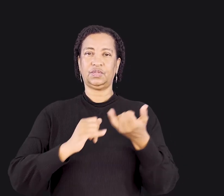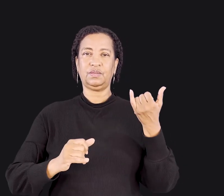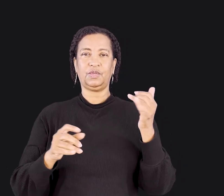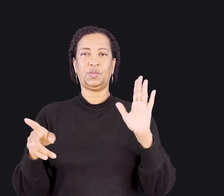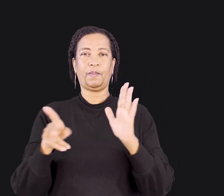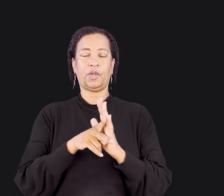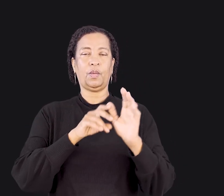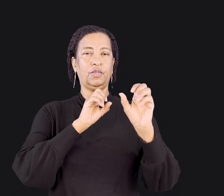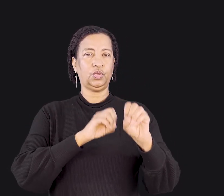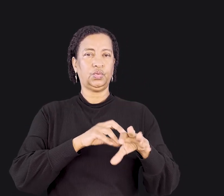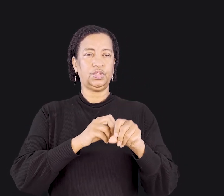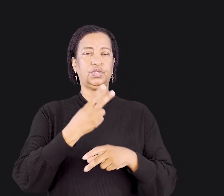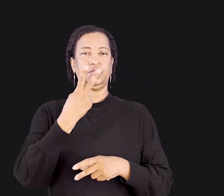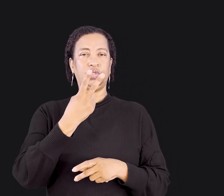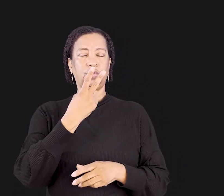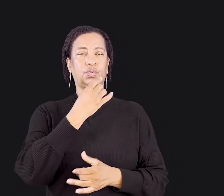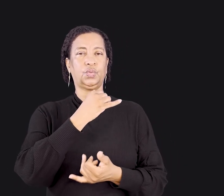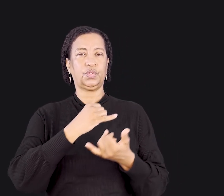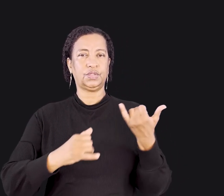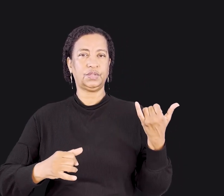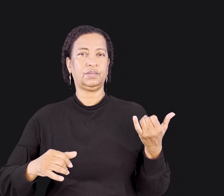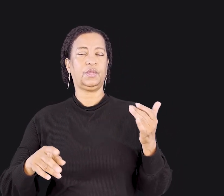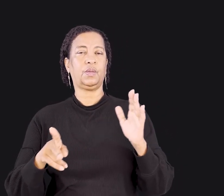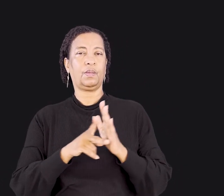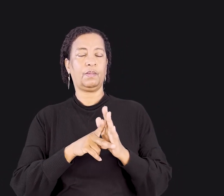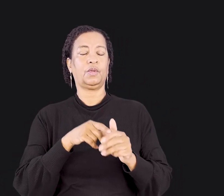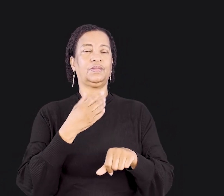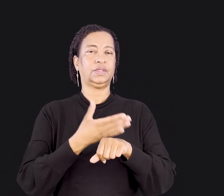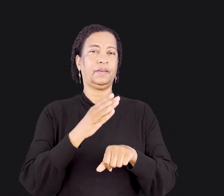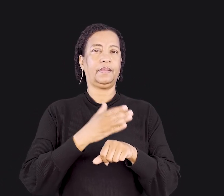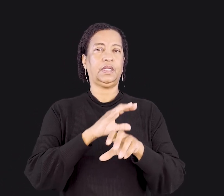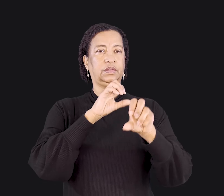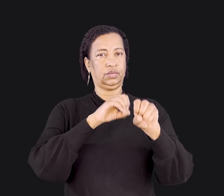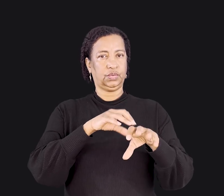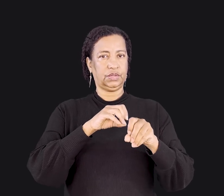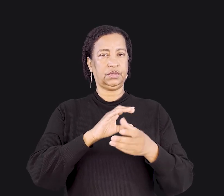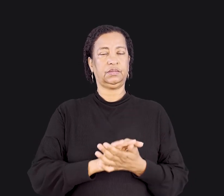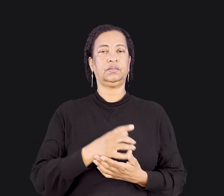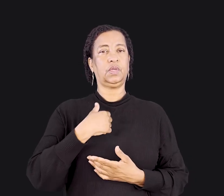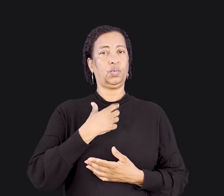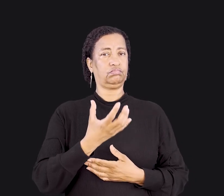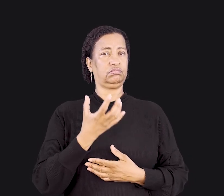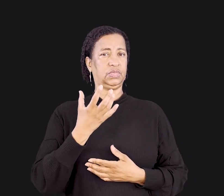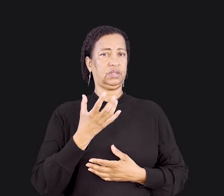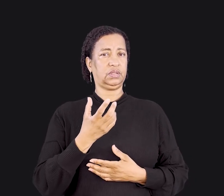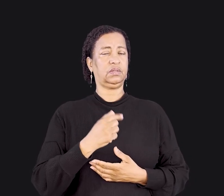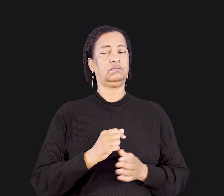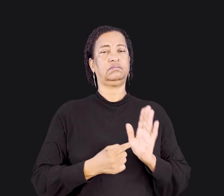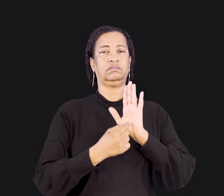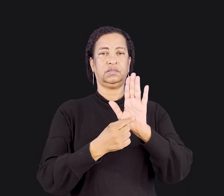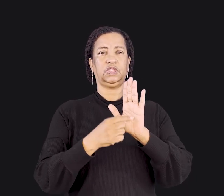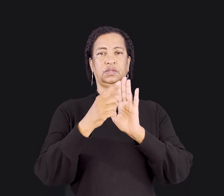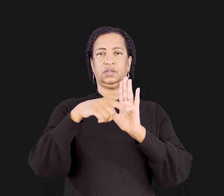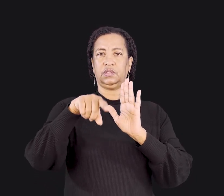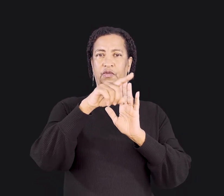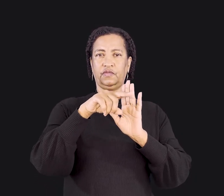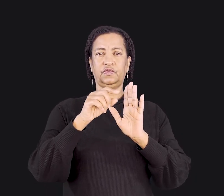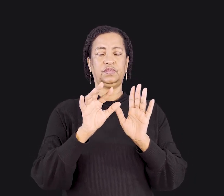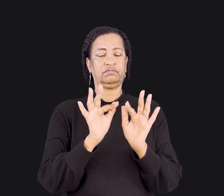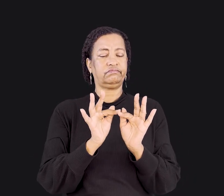ensino e 2 capítulos e meio referentes à aplicação desse ensino. Eu gostaria de apresentar um esboço simples